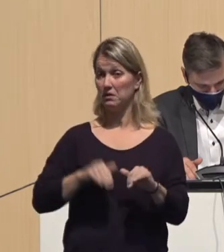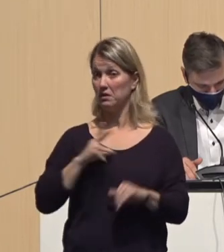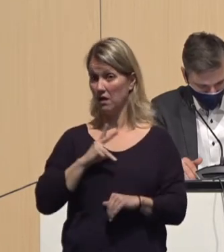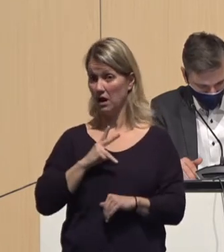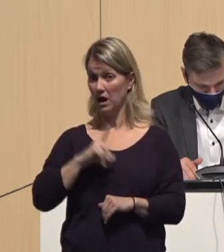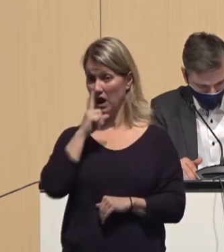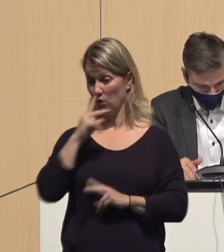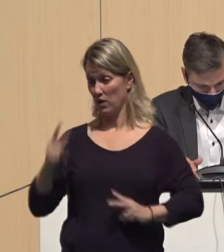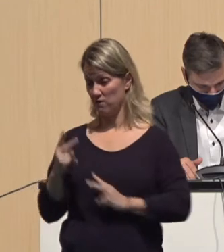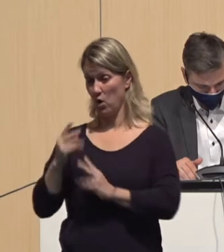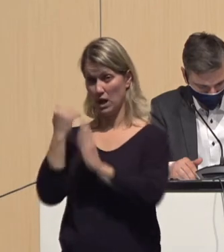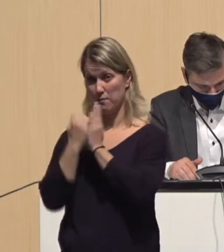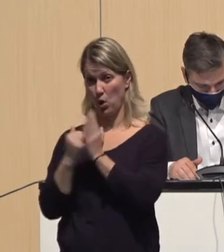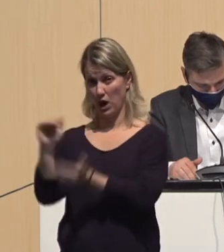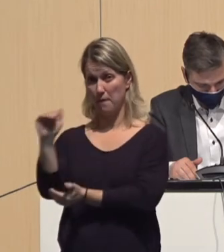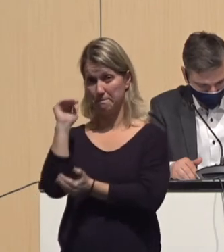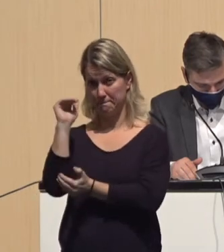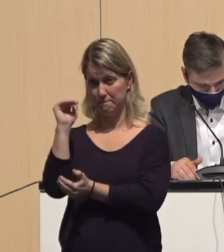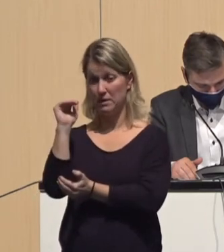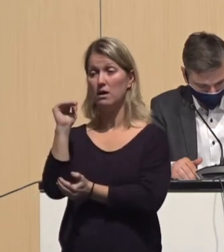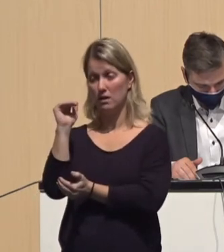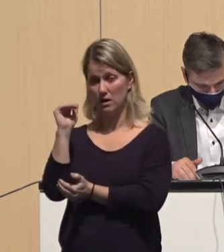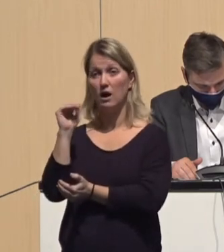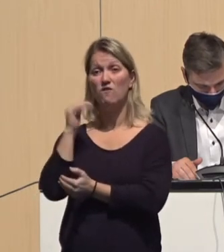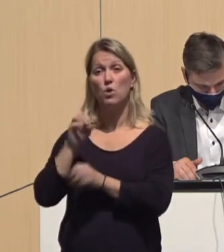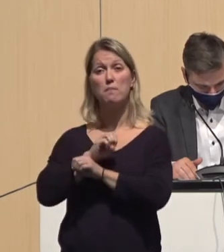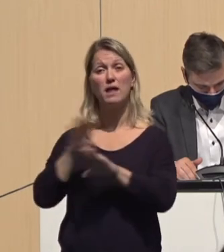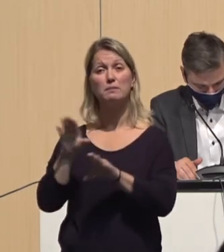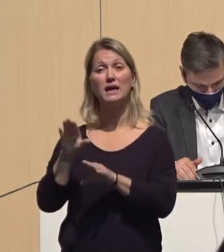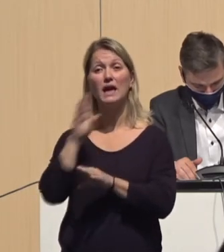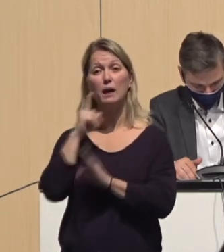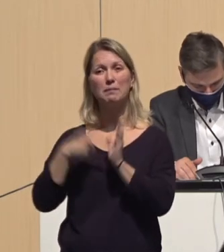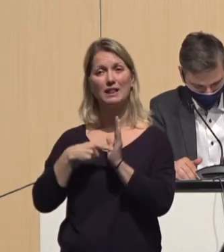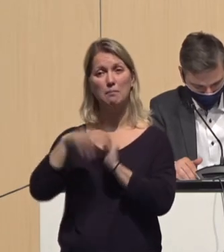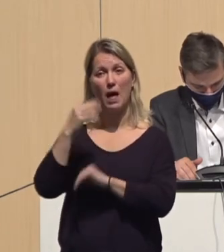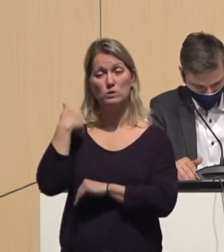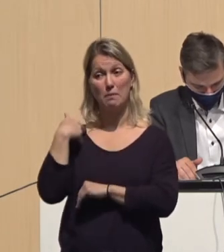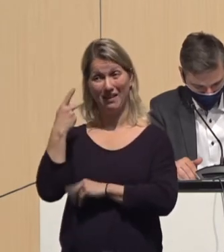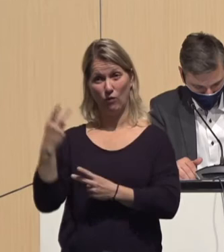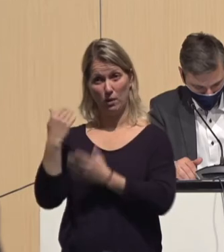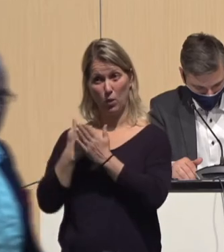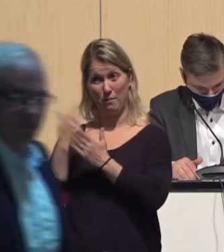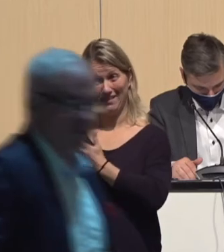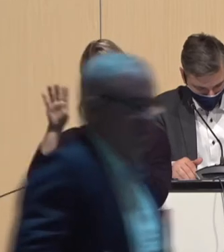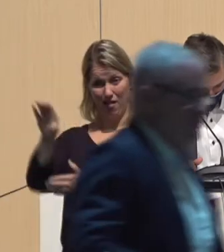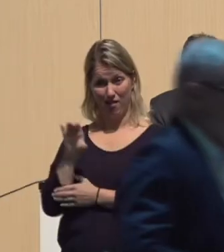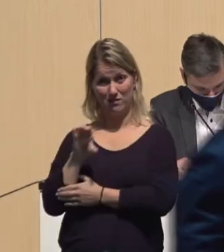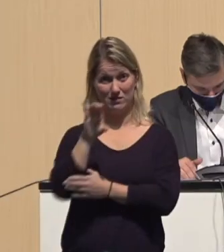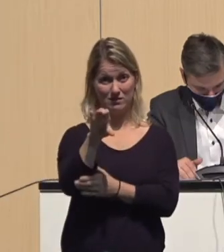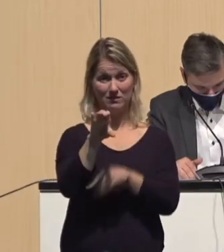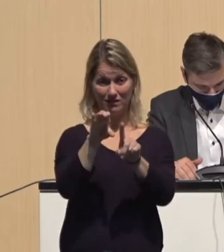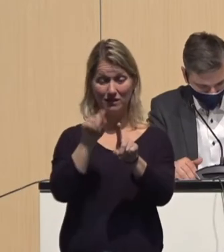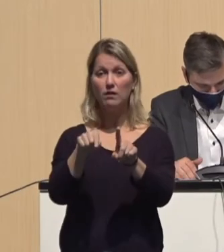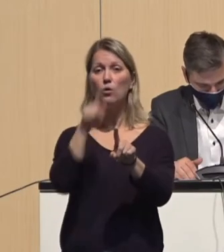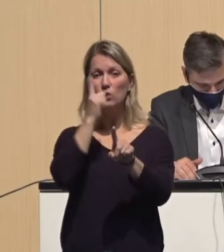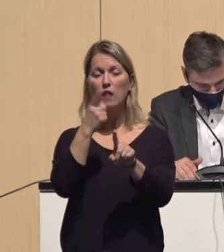aus dem Förderprogramm für pandemiebedingte Mehrausgaben gedeckt werden und damit natürlich dann auch dieser städtische Haushalt gar nicht dann von diesen Kosten belastet